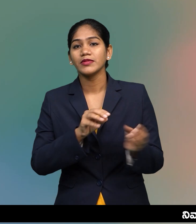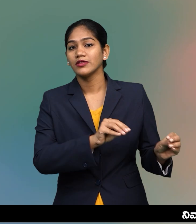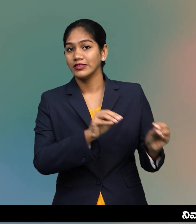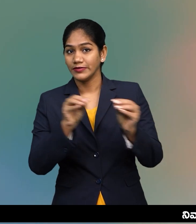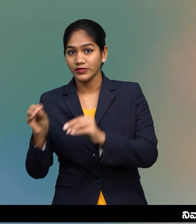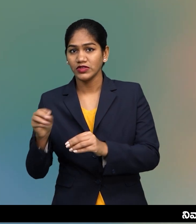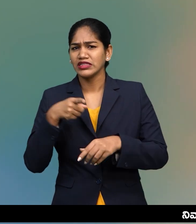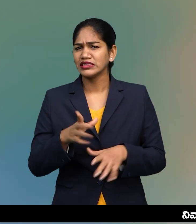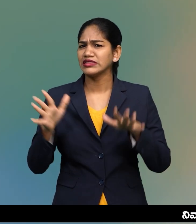నివాసాలు మారుతాయి.